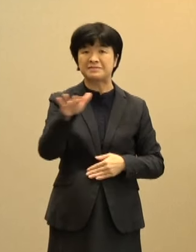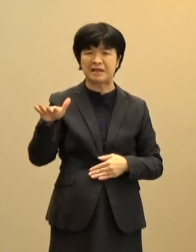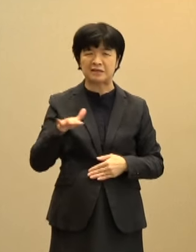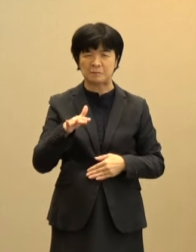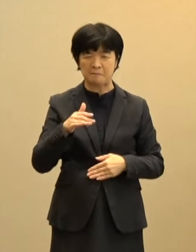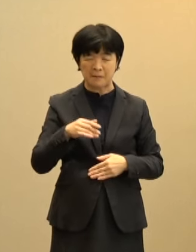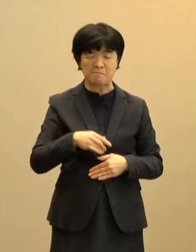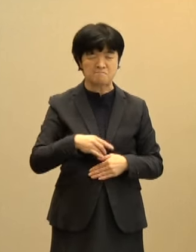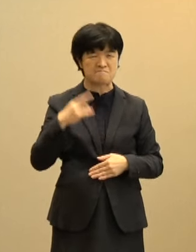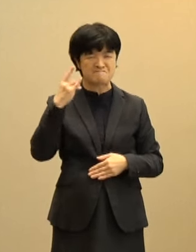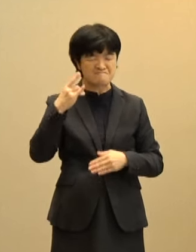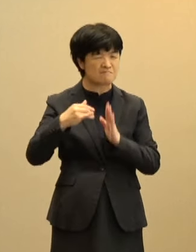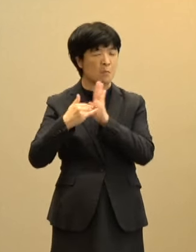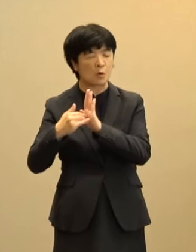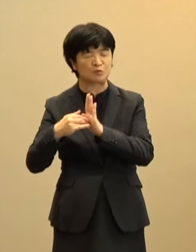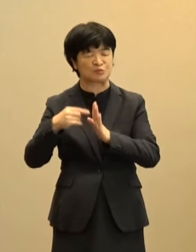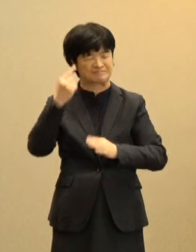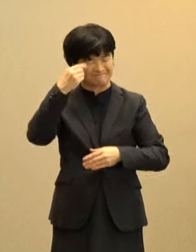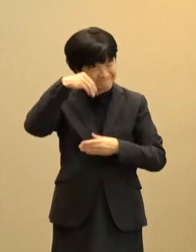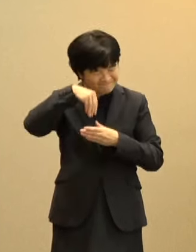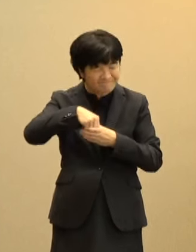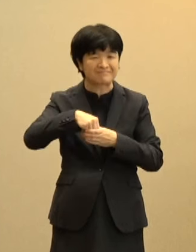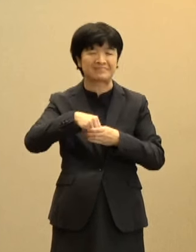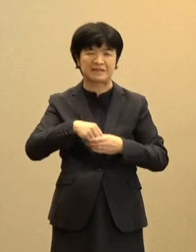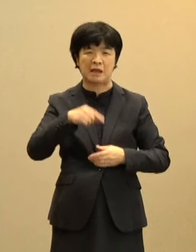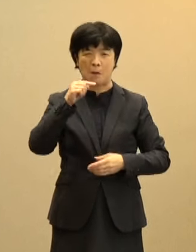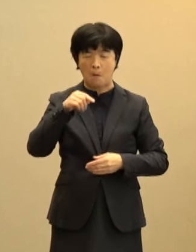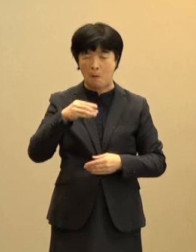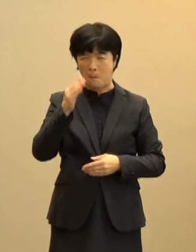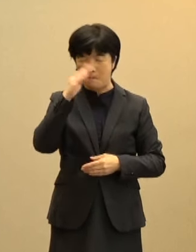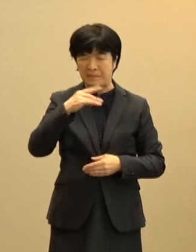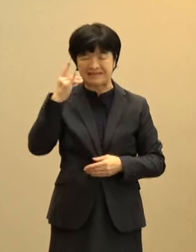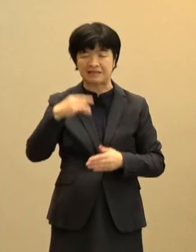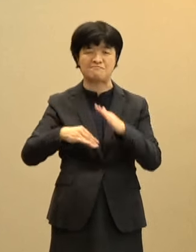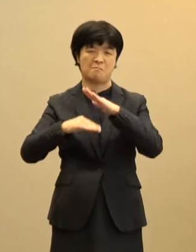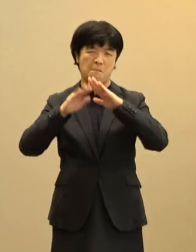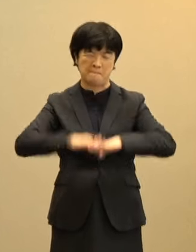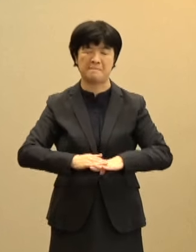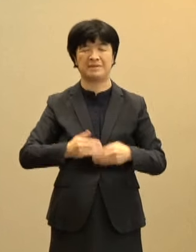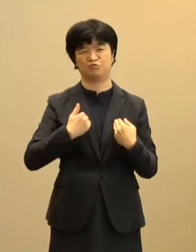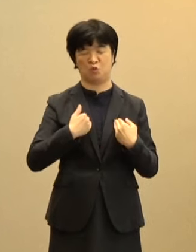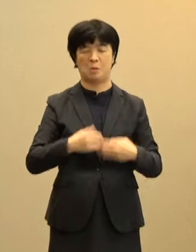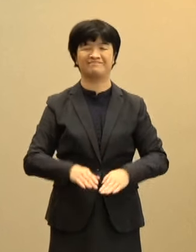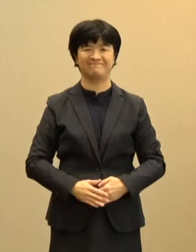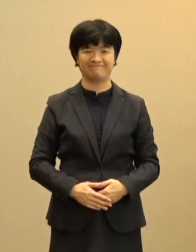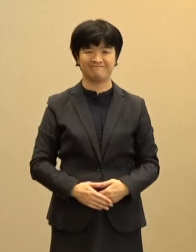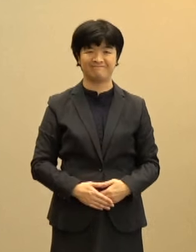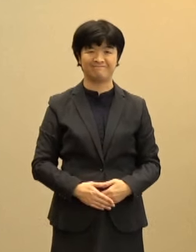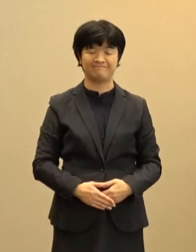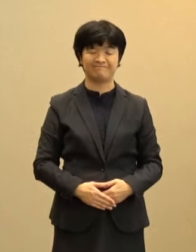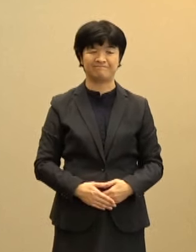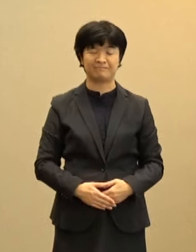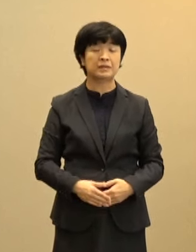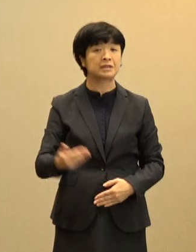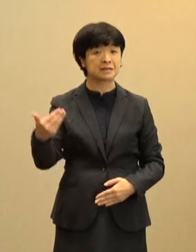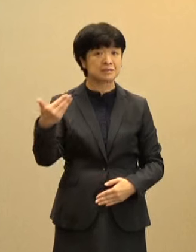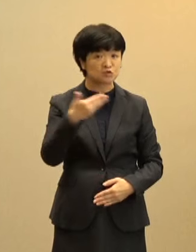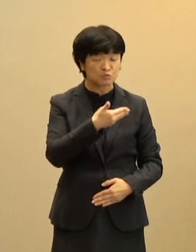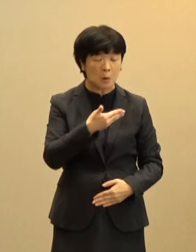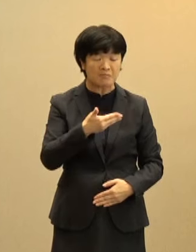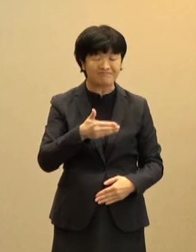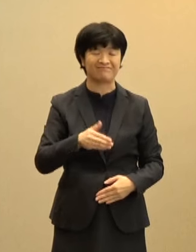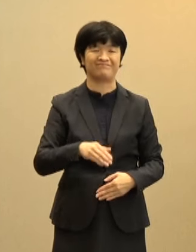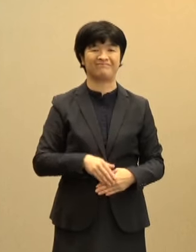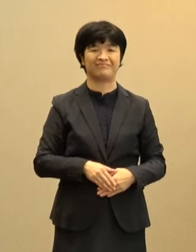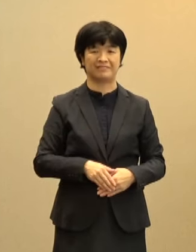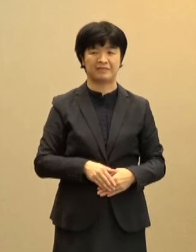識を高めることで、この卑劣な犯罪を撲滅をしてまいりましょう。話からは以上です。 それでは質問を受けいたします。幹事社千